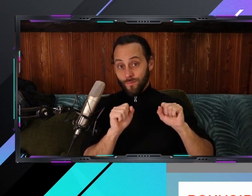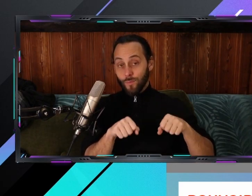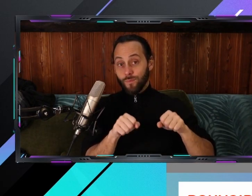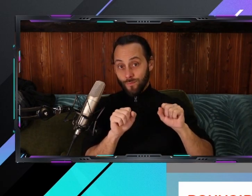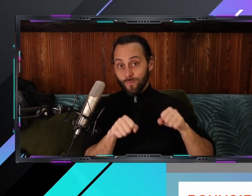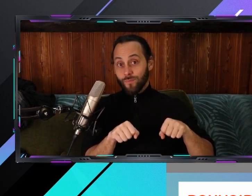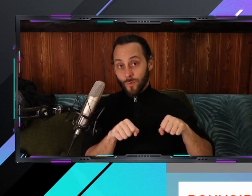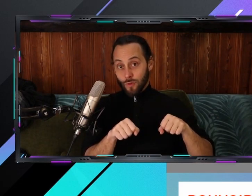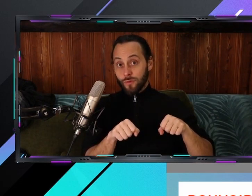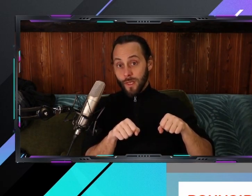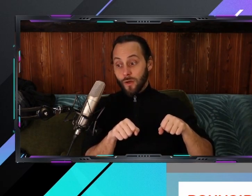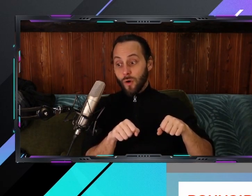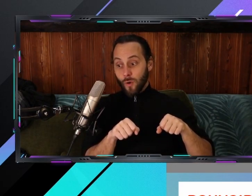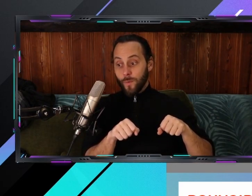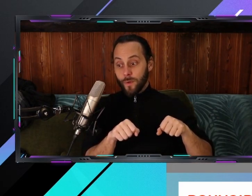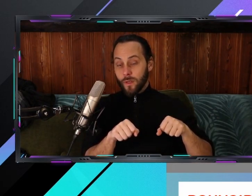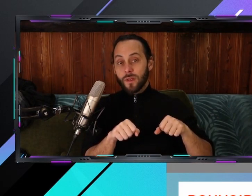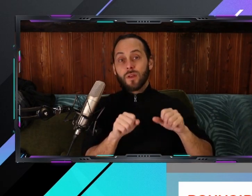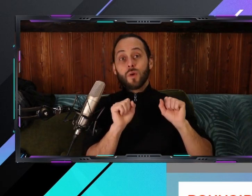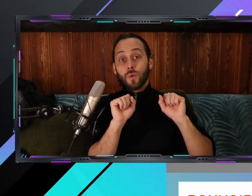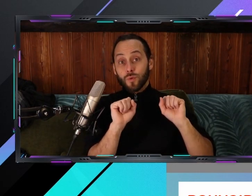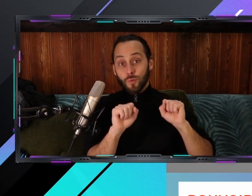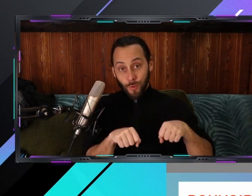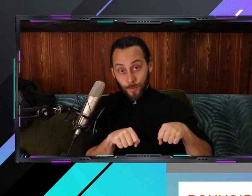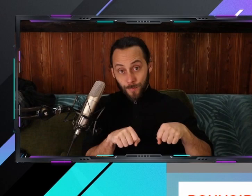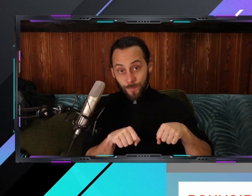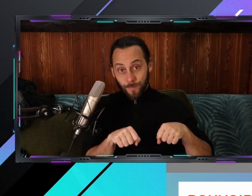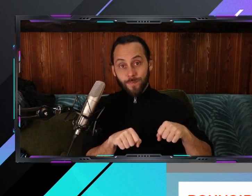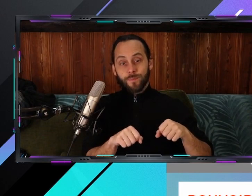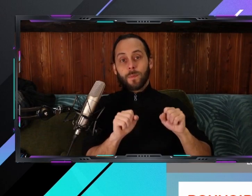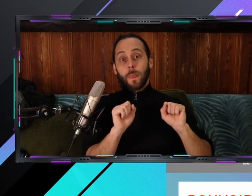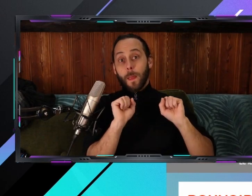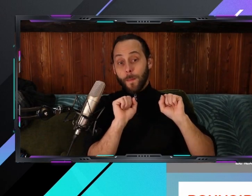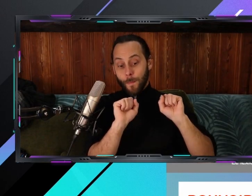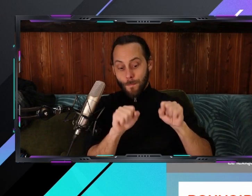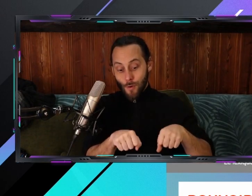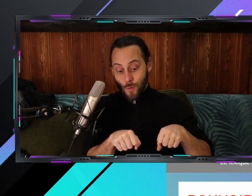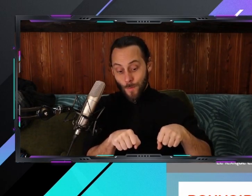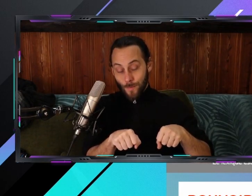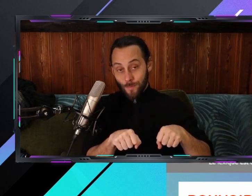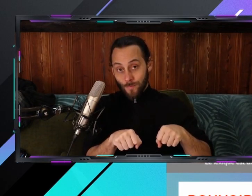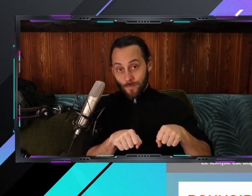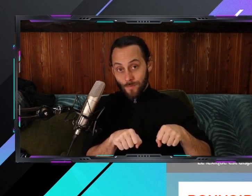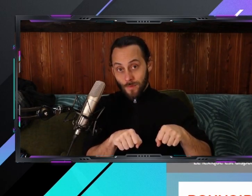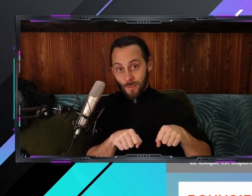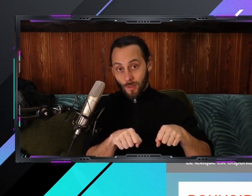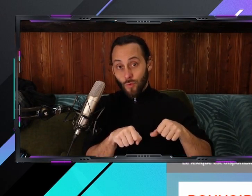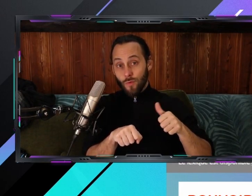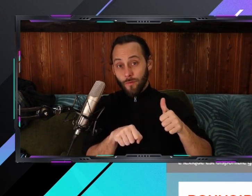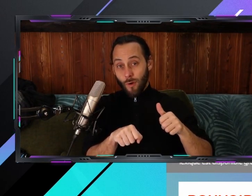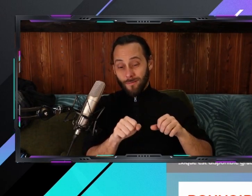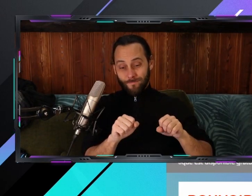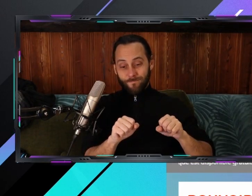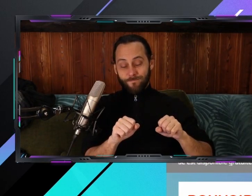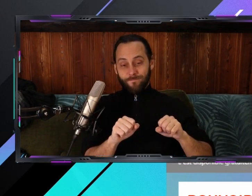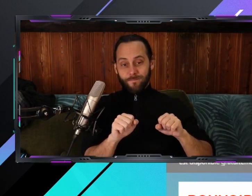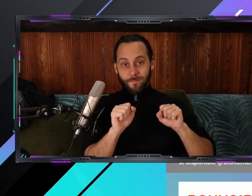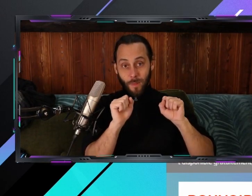d'accord. Je suis d'accord. Tu peux. Peu. C'est que une